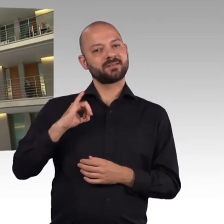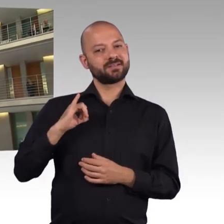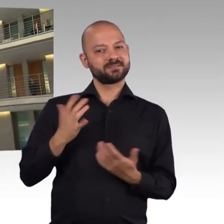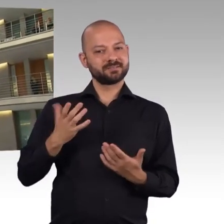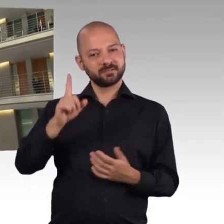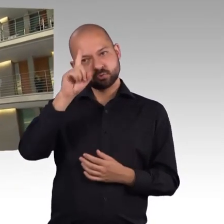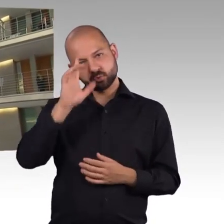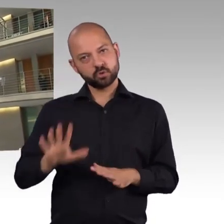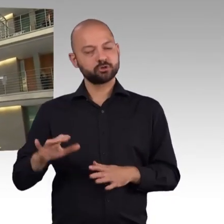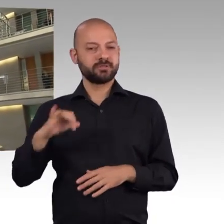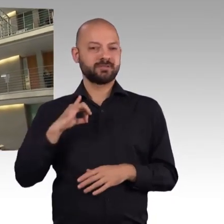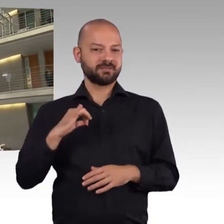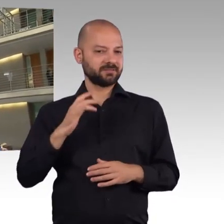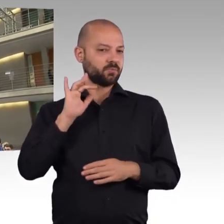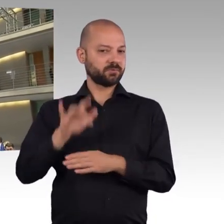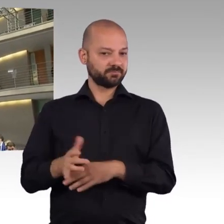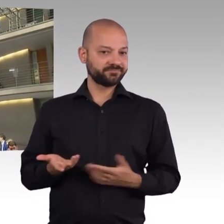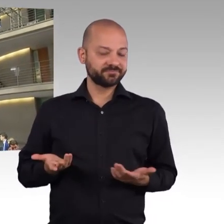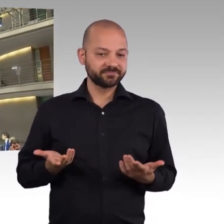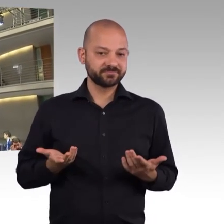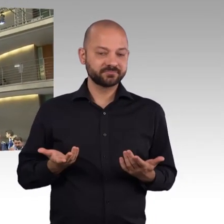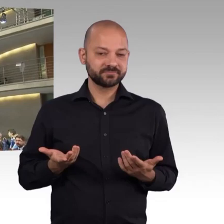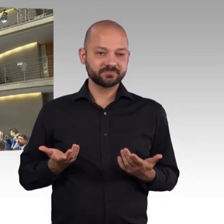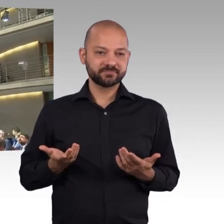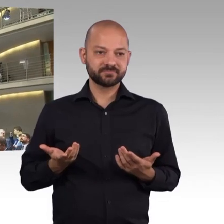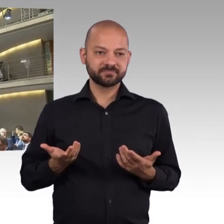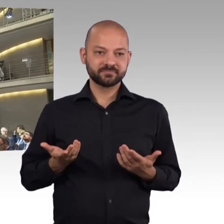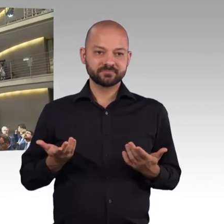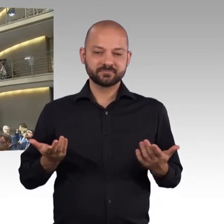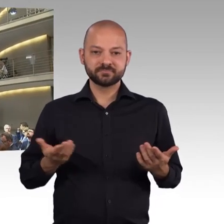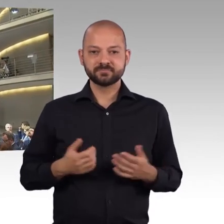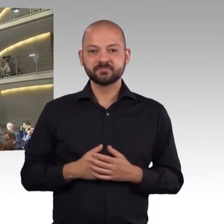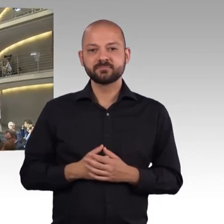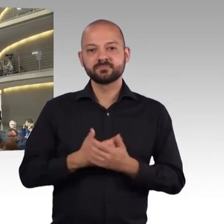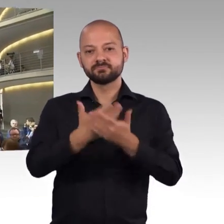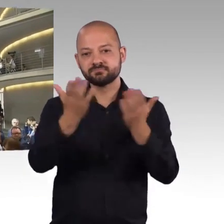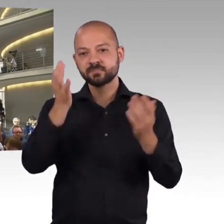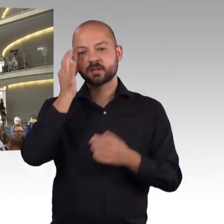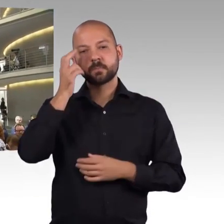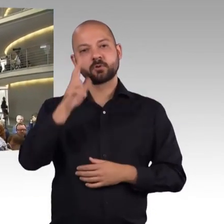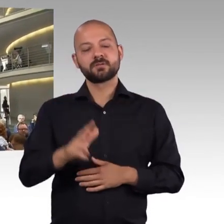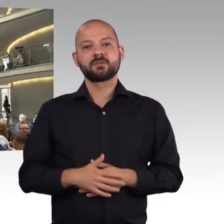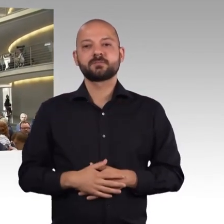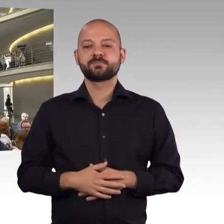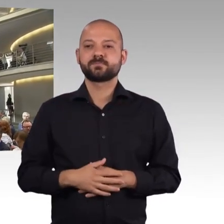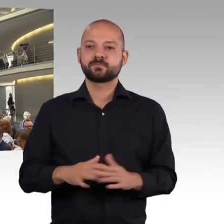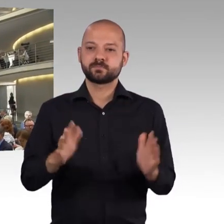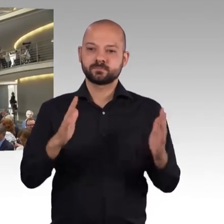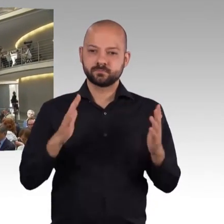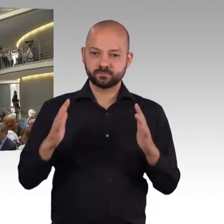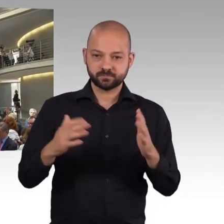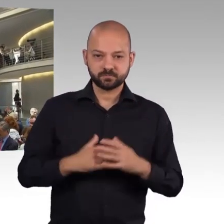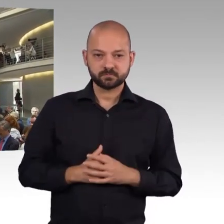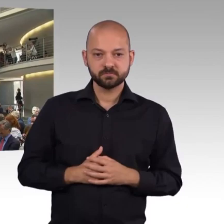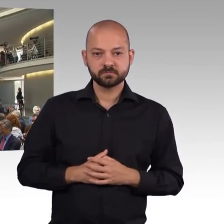Und die Worte der Parlamentsarmee, die stimmen vollkommen. Die sind absolut richtig. Wir haben das Recht und wir haben die Pflicht, uns um die Bundeswehr zu kümmern. Das tun